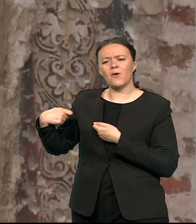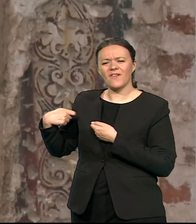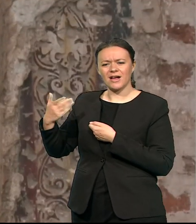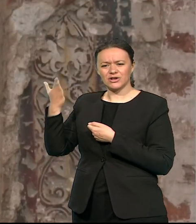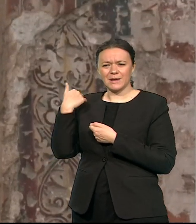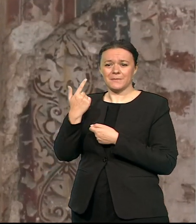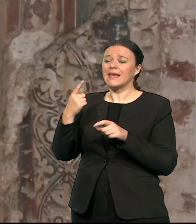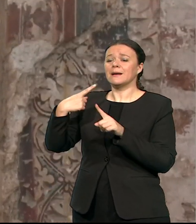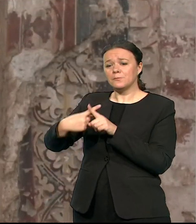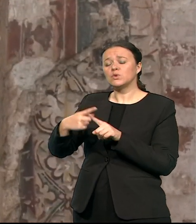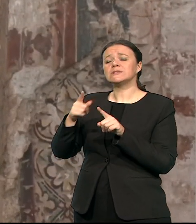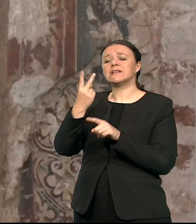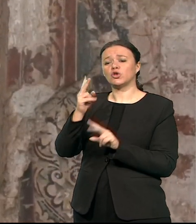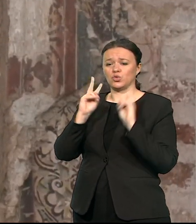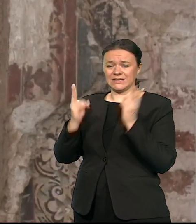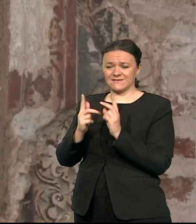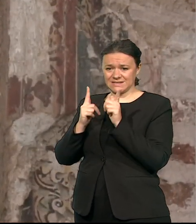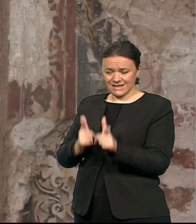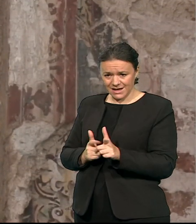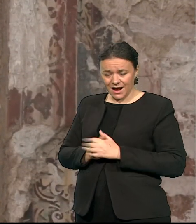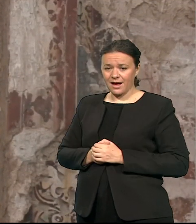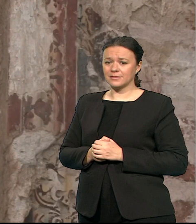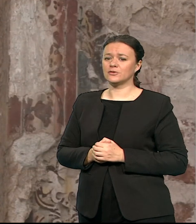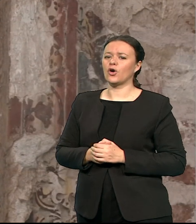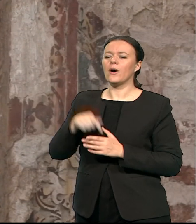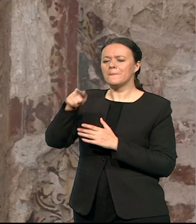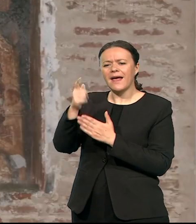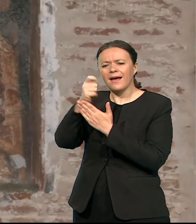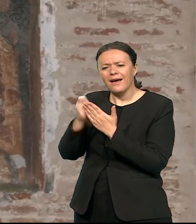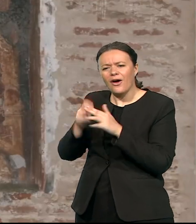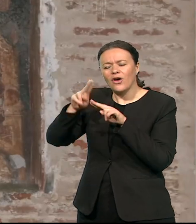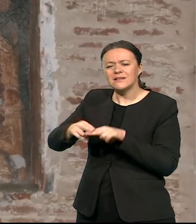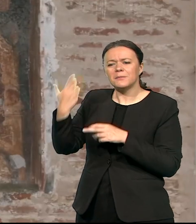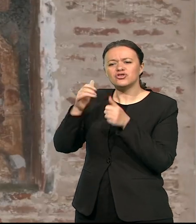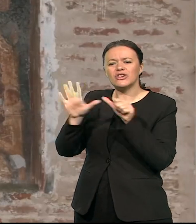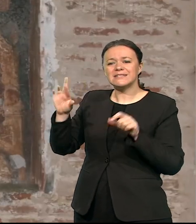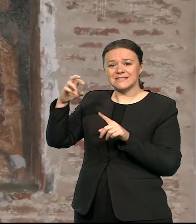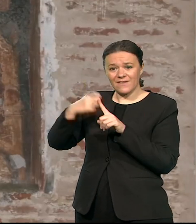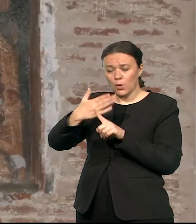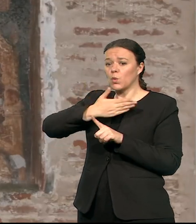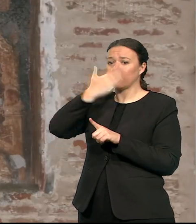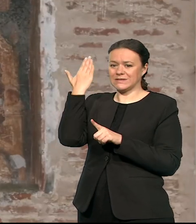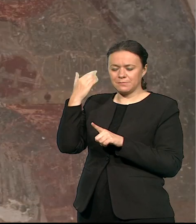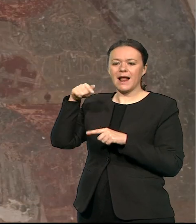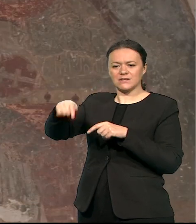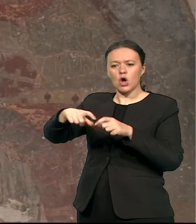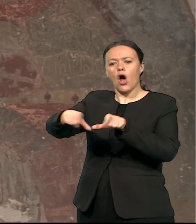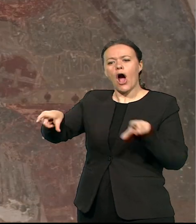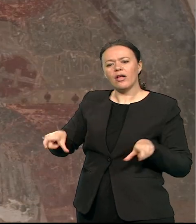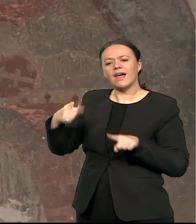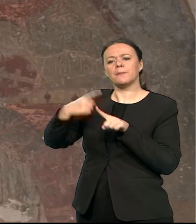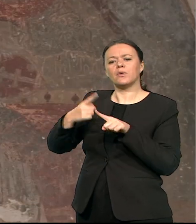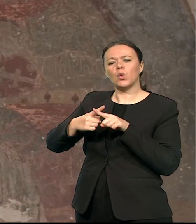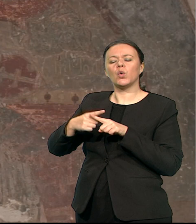tokom Drugog svetskog rata. Fragmenti živopisa iz 16. veka ostali su očuvani u oltaru i na fasadi crkve.